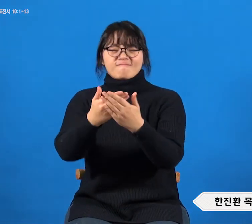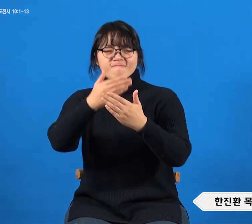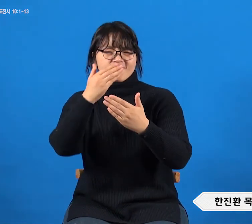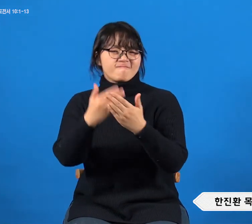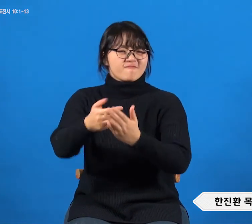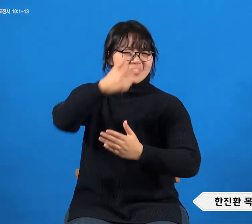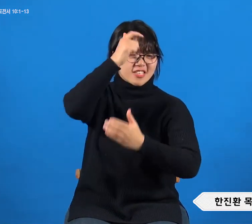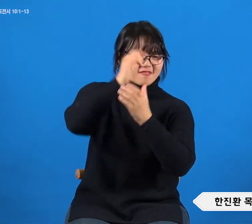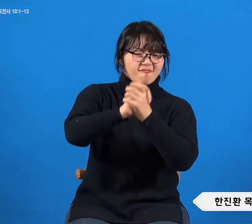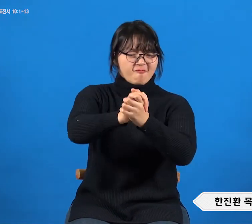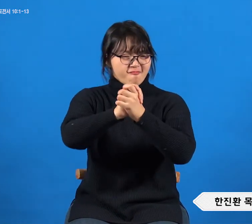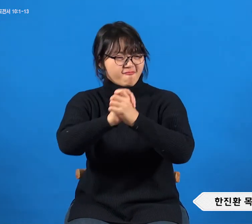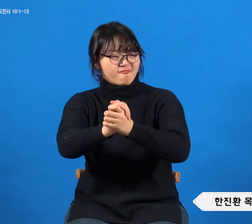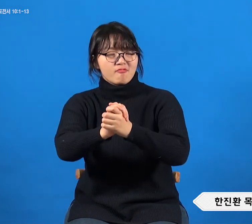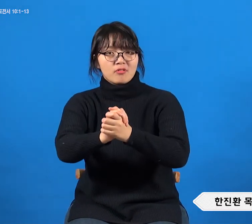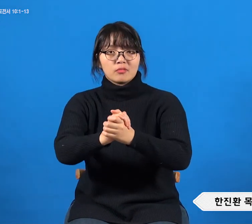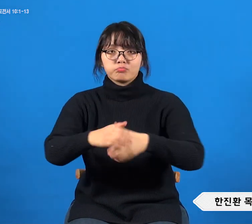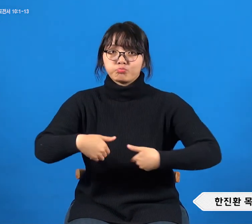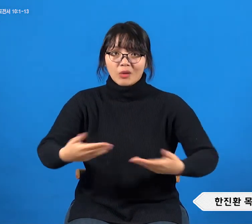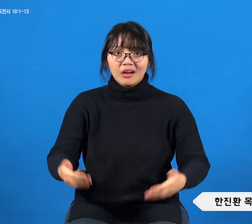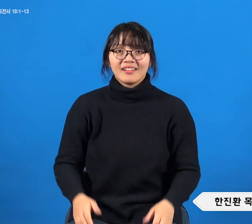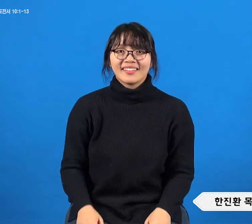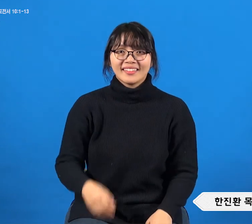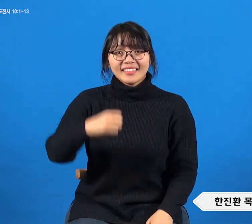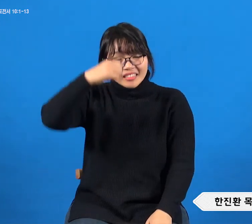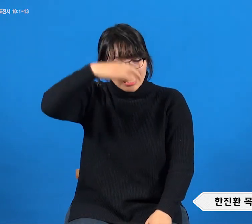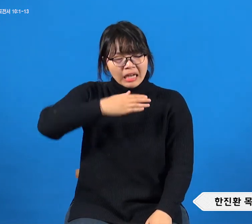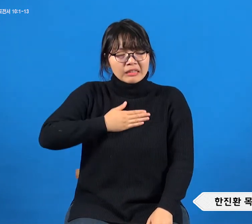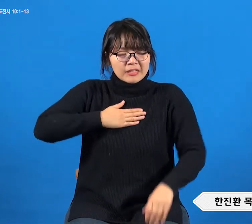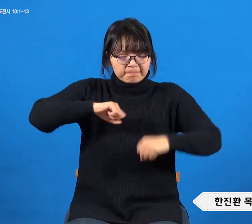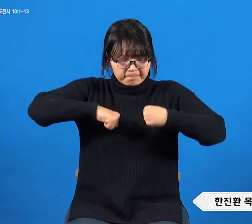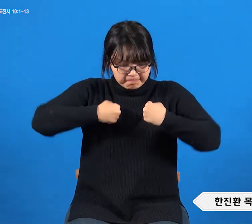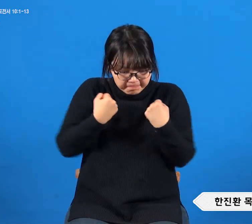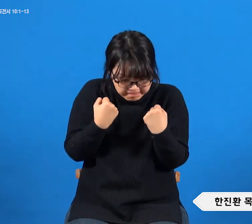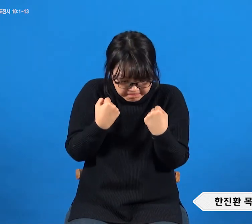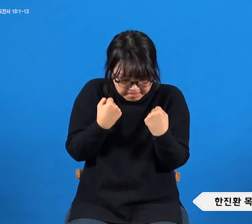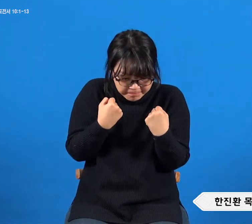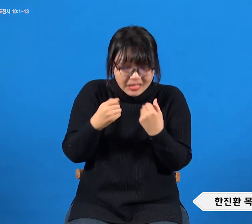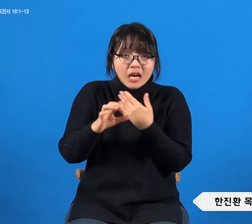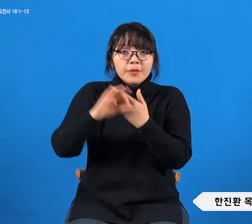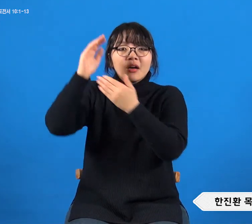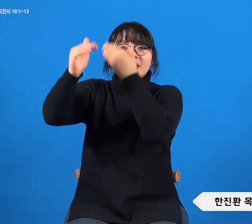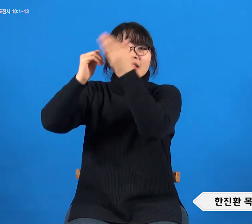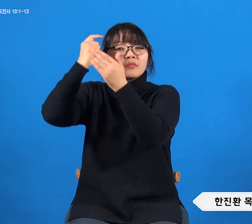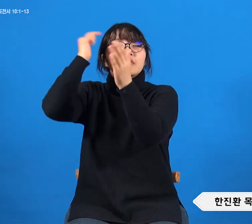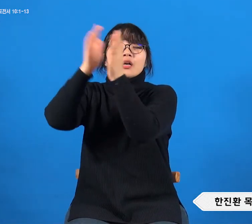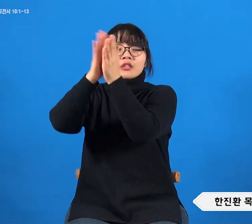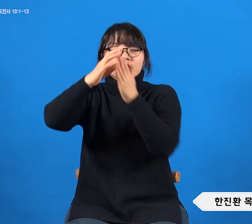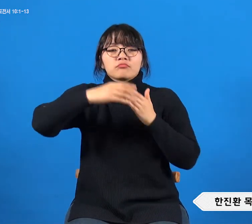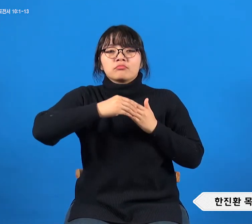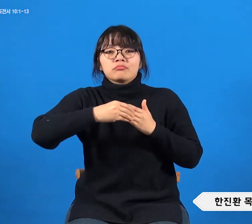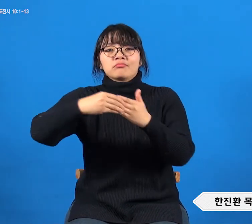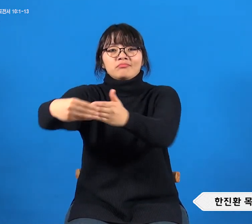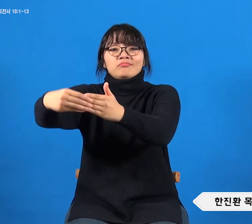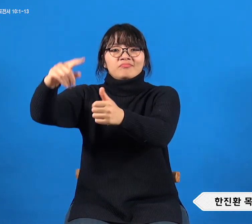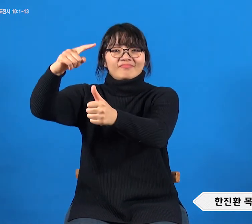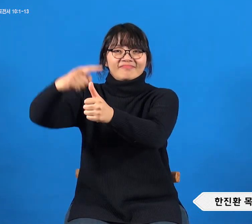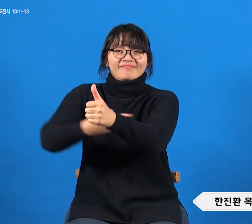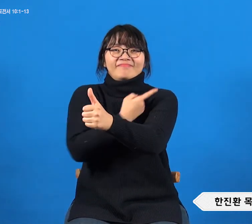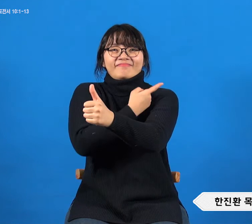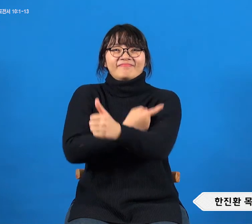주십시오. 너무 그럴 필요도 없습니다. 순종하면 하나님 달려오셔서 인도해 주십니다.